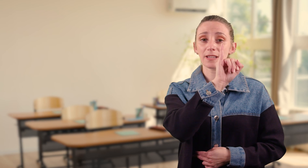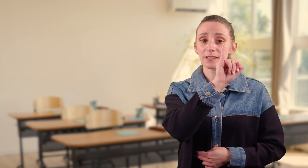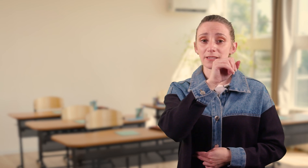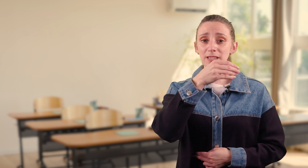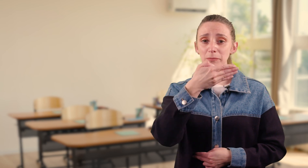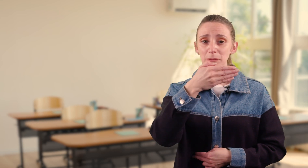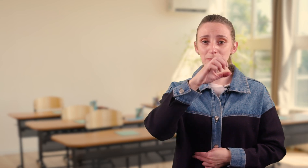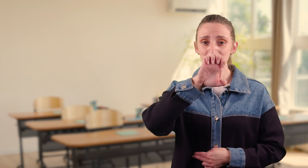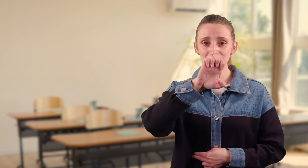Nîmes.